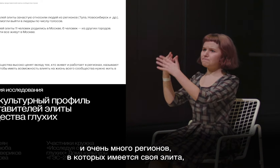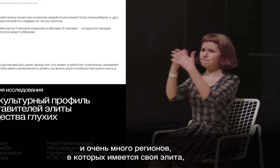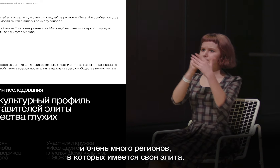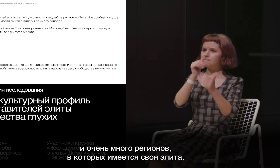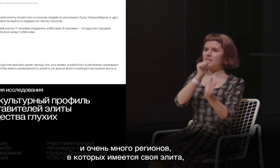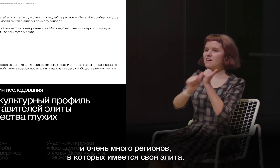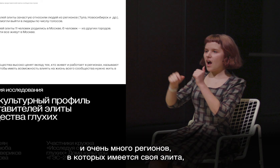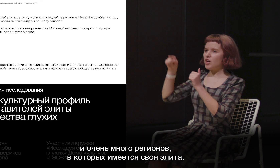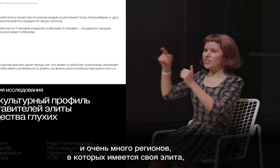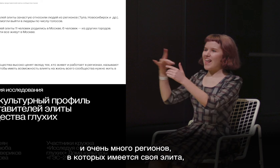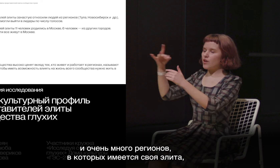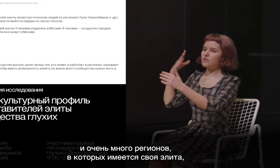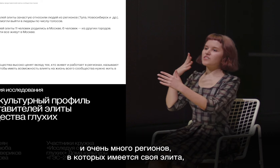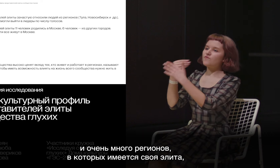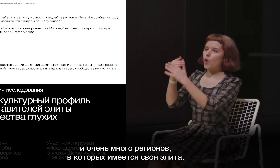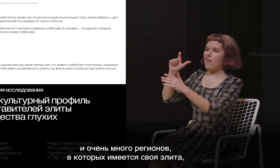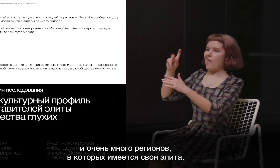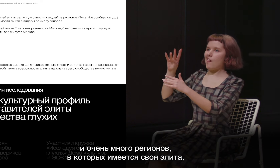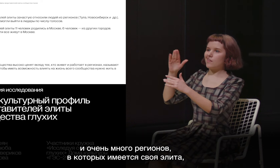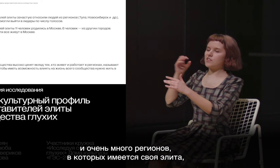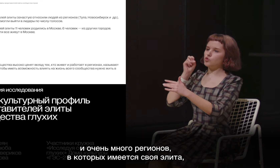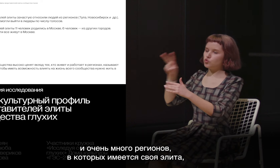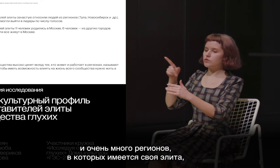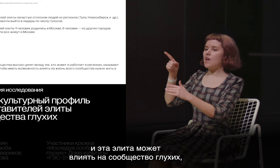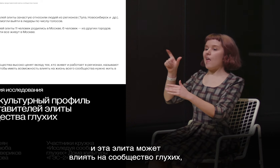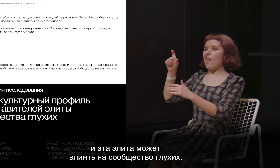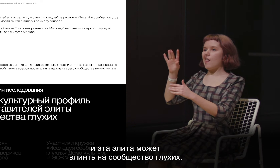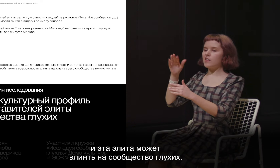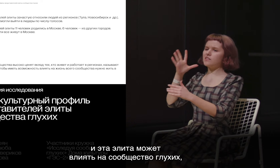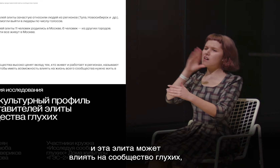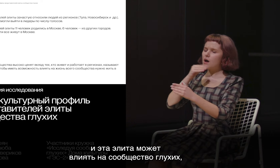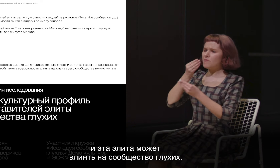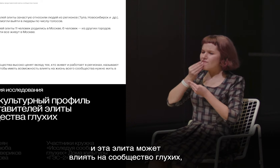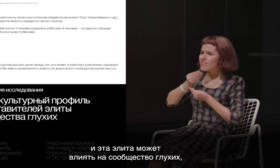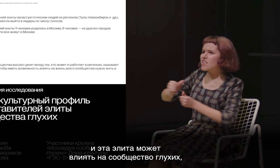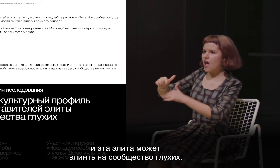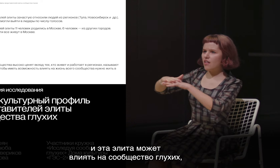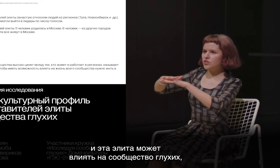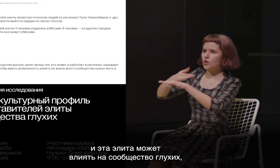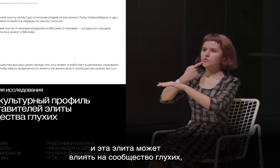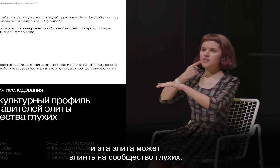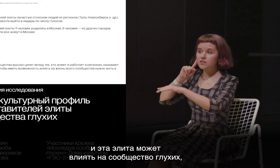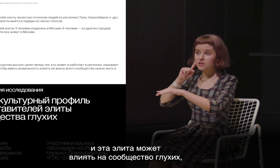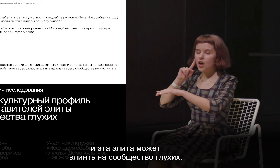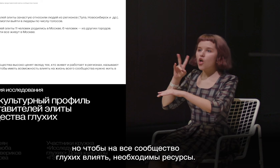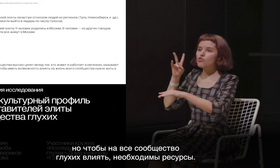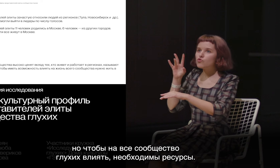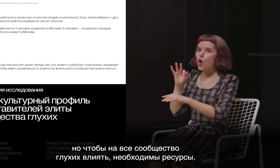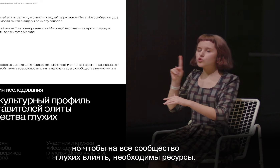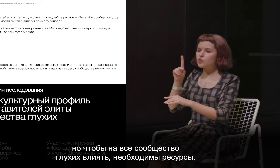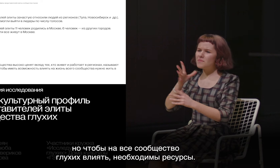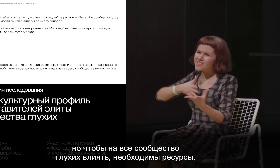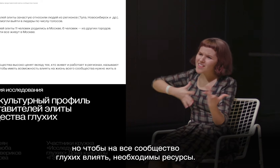много регионов, в которых имеется своя элита. И эта элита может влиять на сообщество глухих,